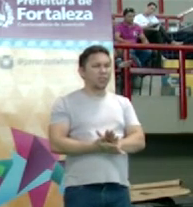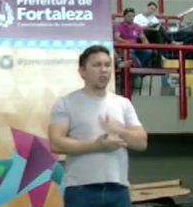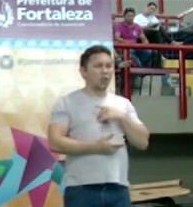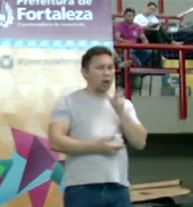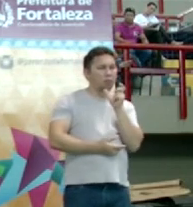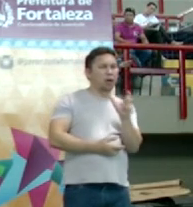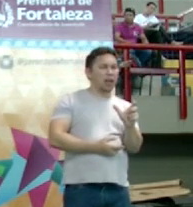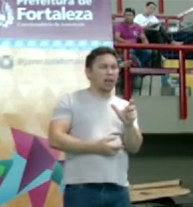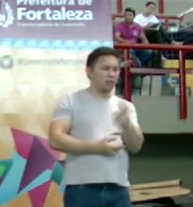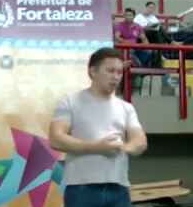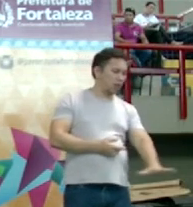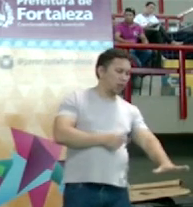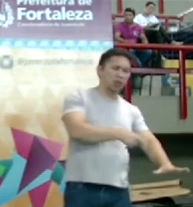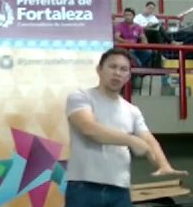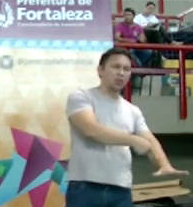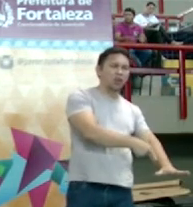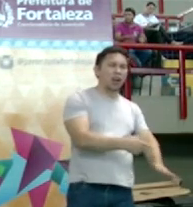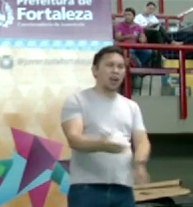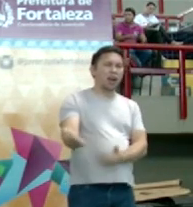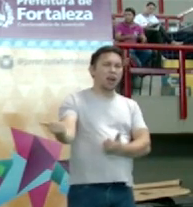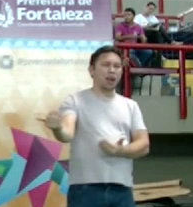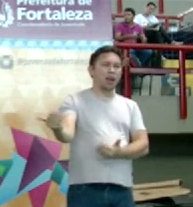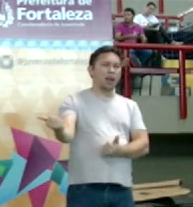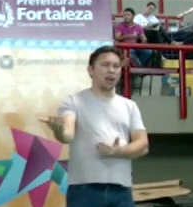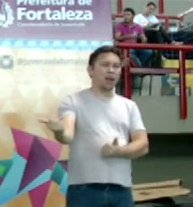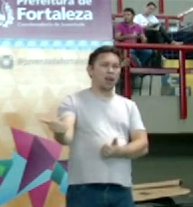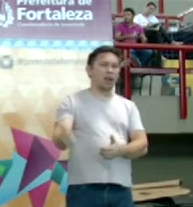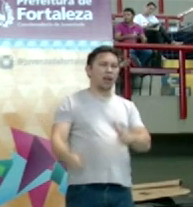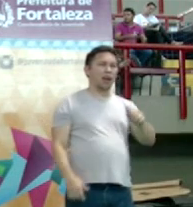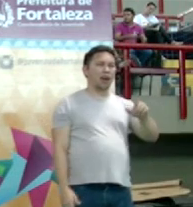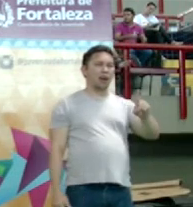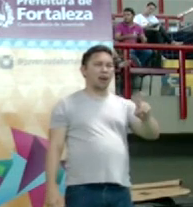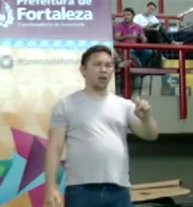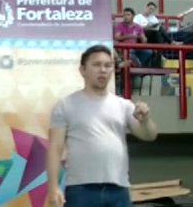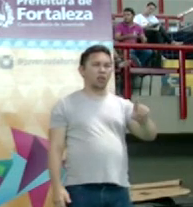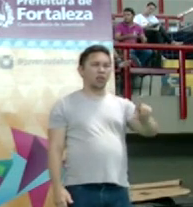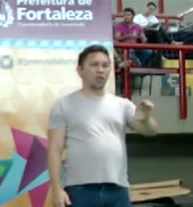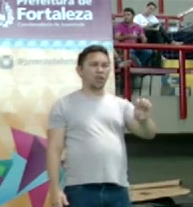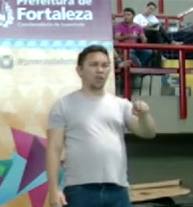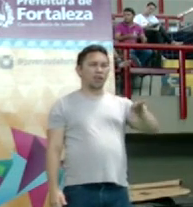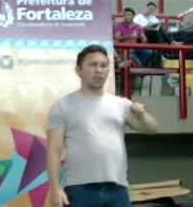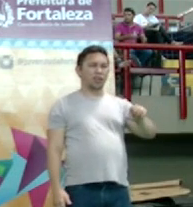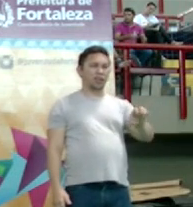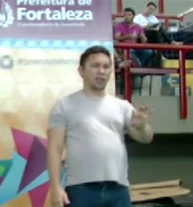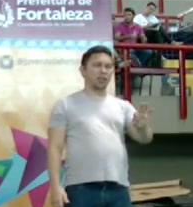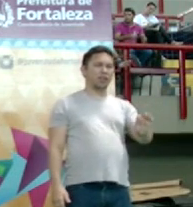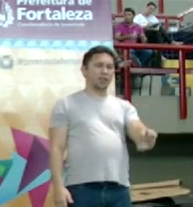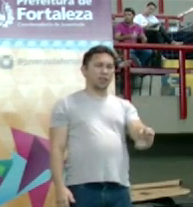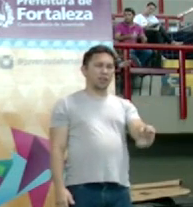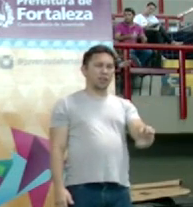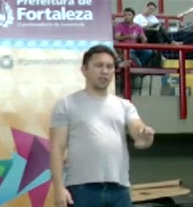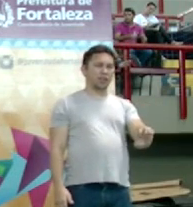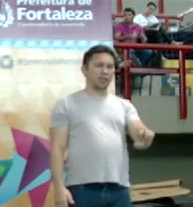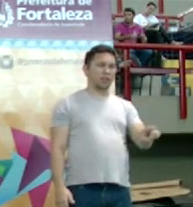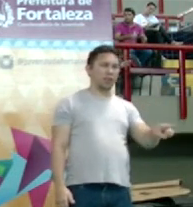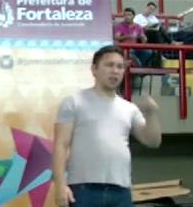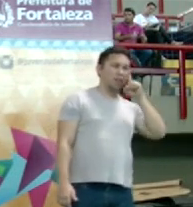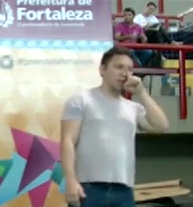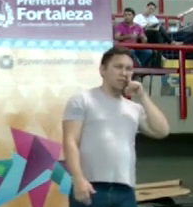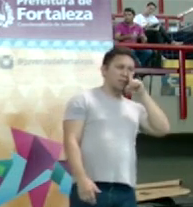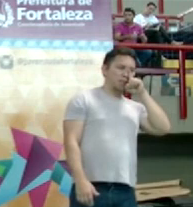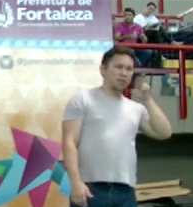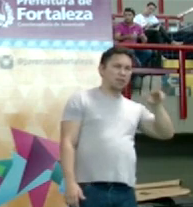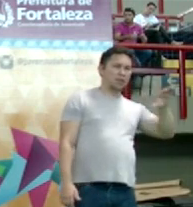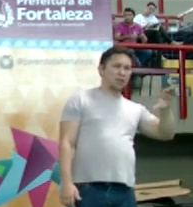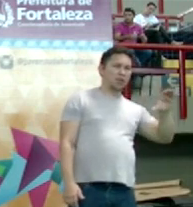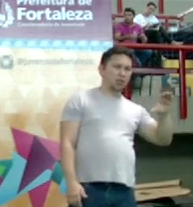diz menores infratores, não use essa expressão. Esse tema é um dos mais importantes para o Enem. O tema